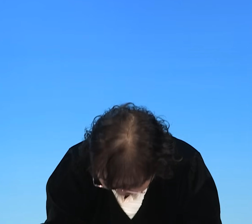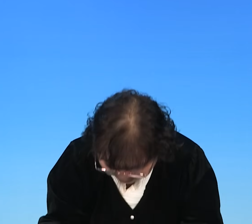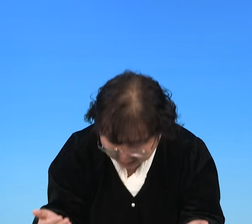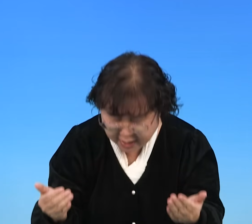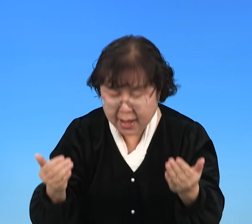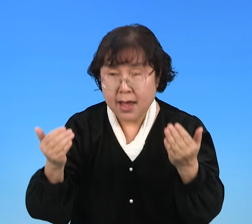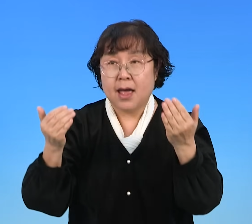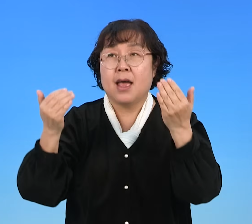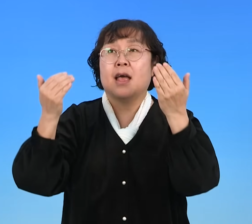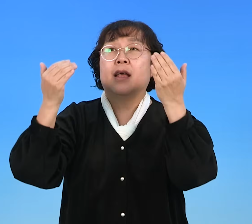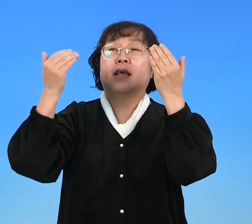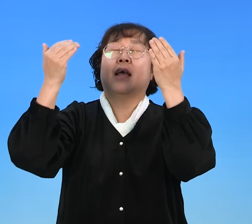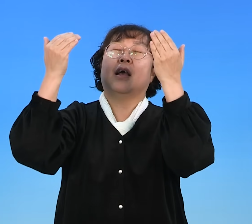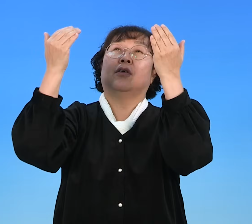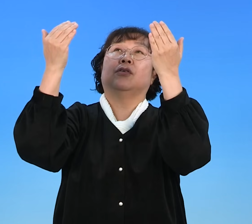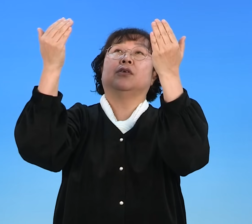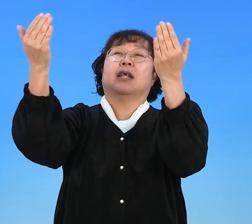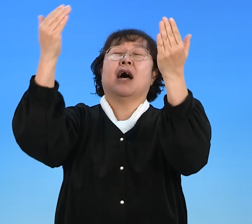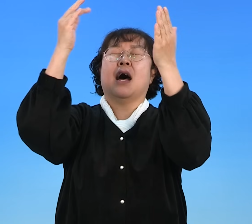예루살렘아 여호와를